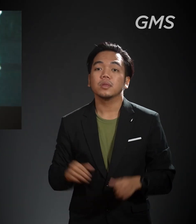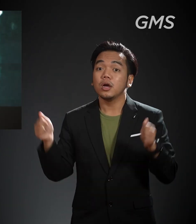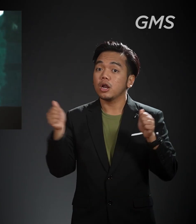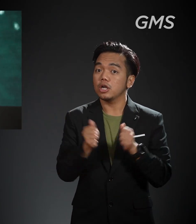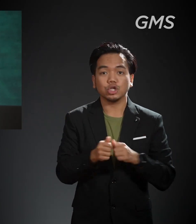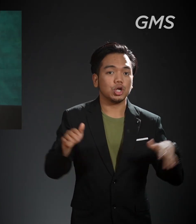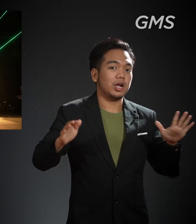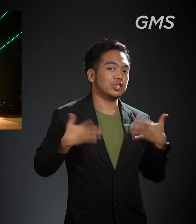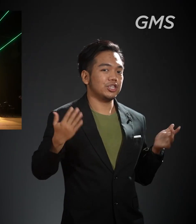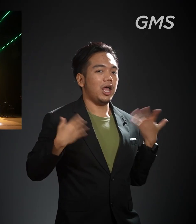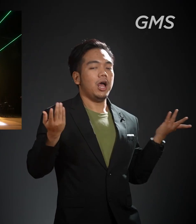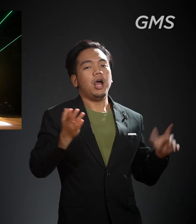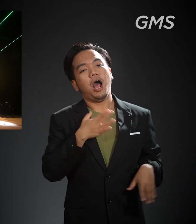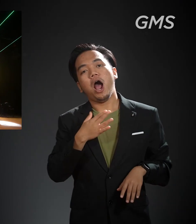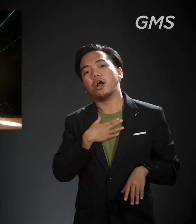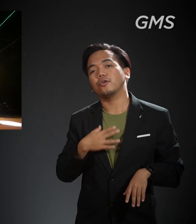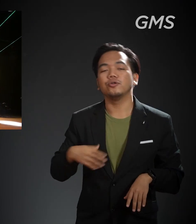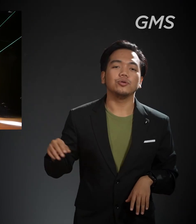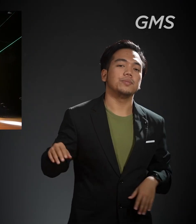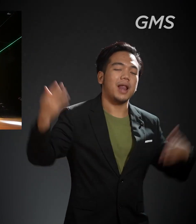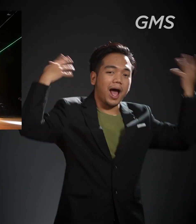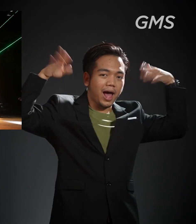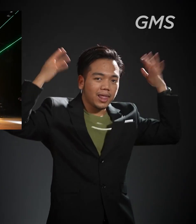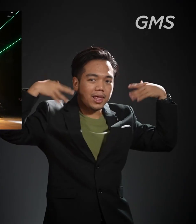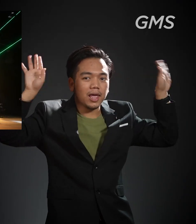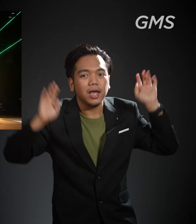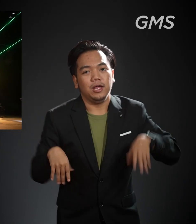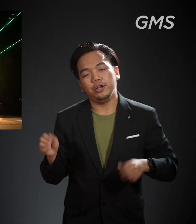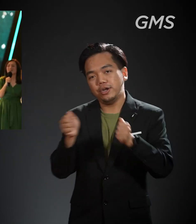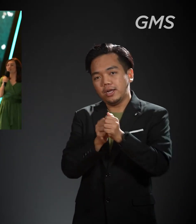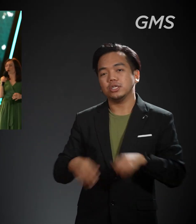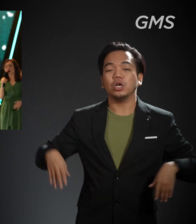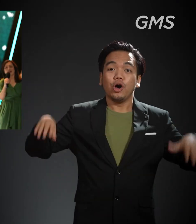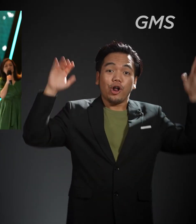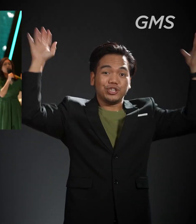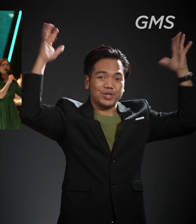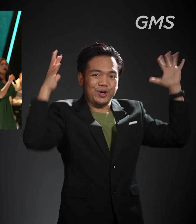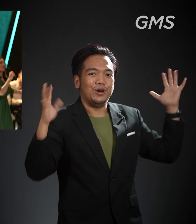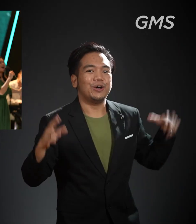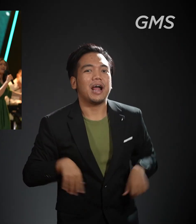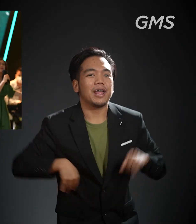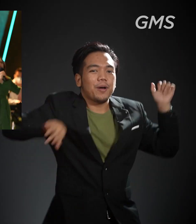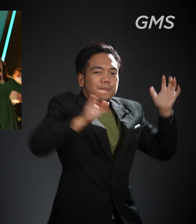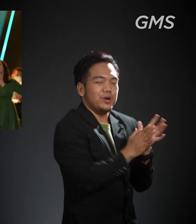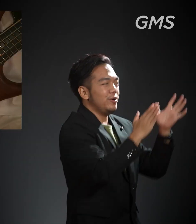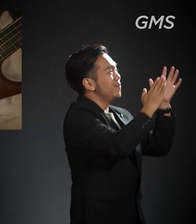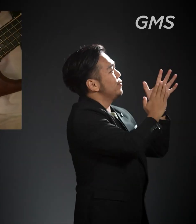dengan sukacita ku kan menari, dengan